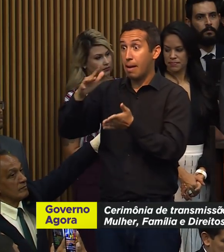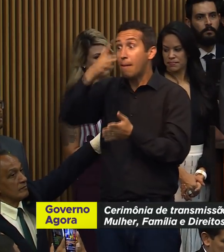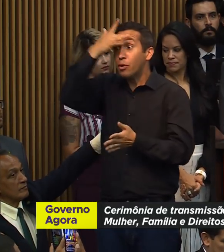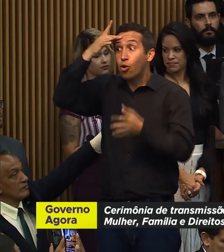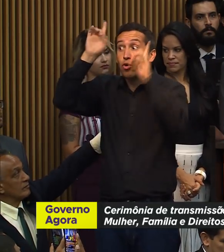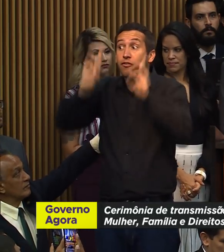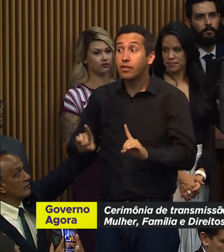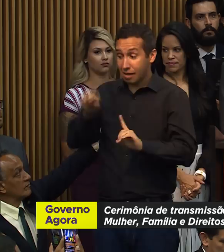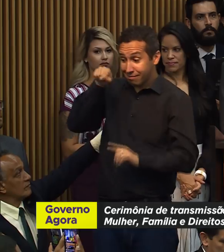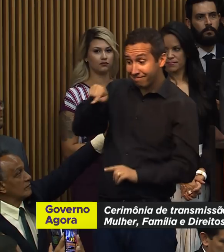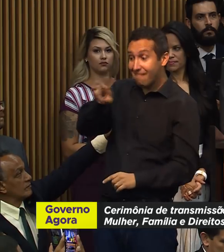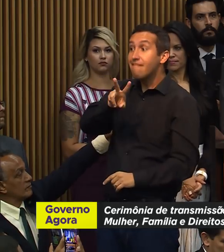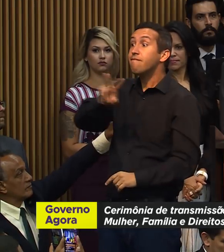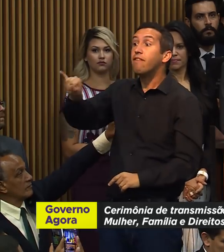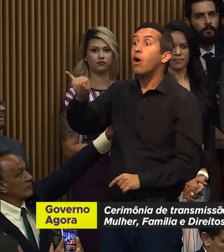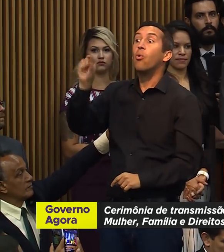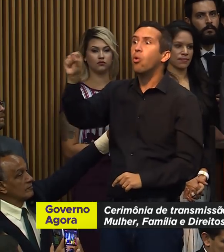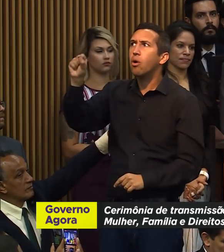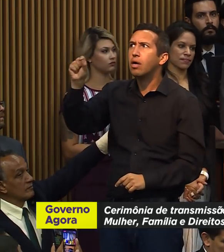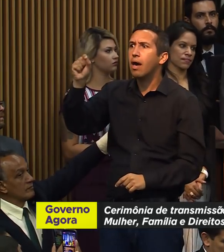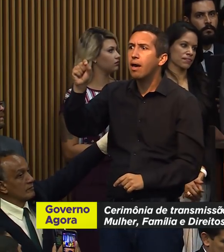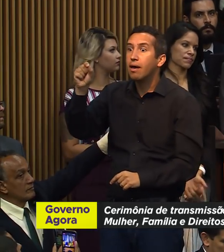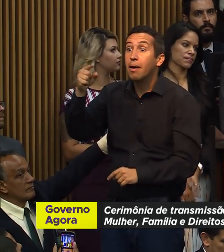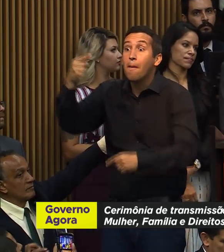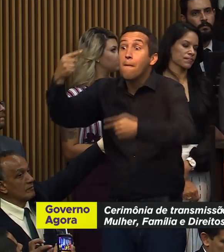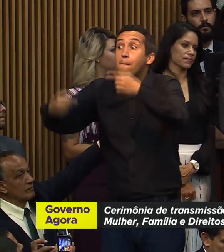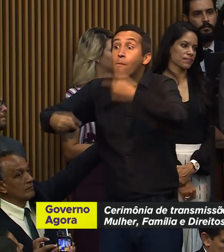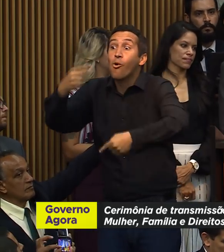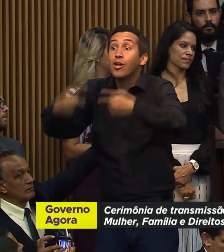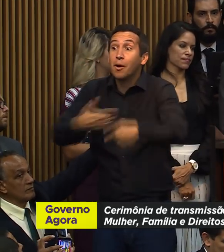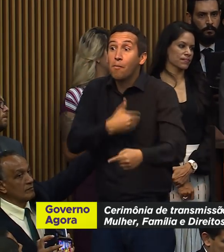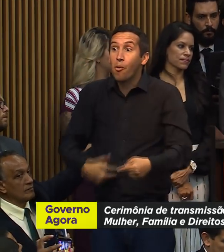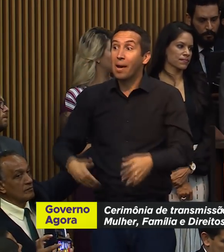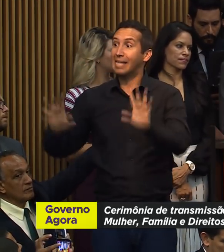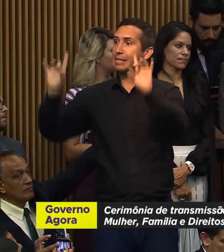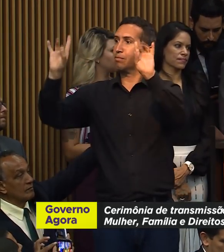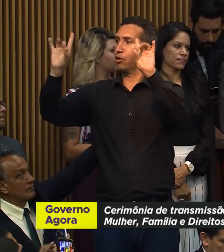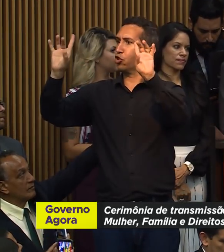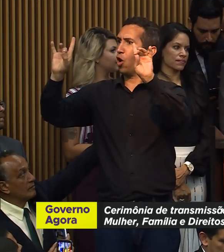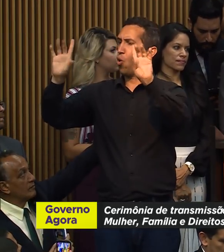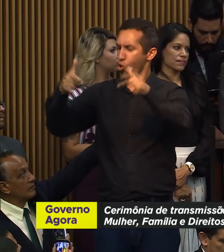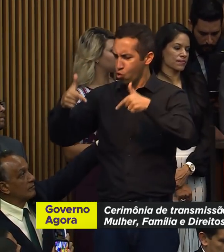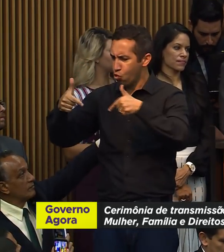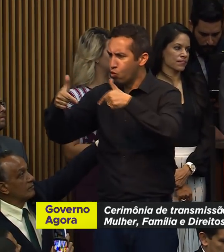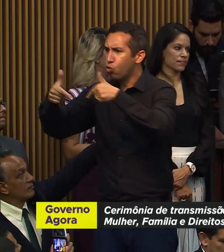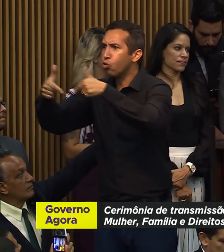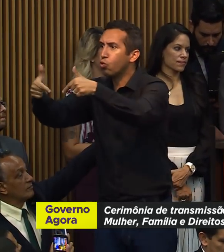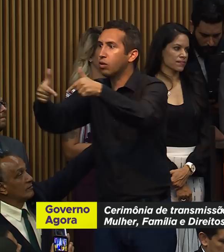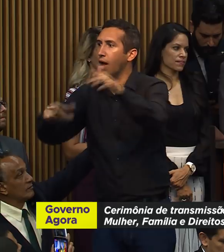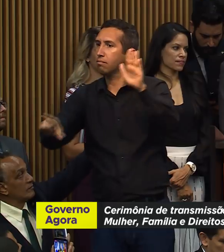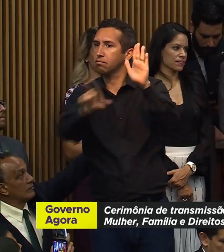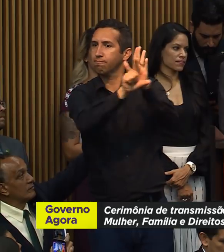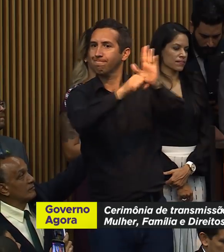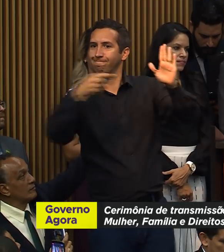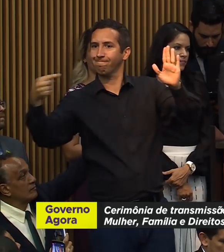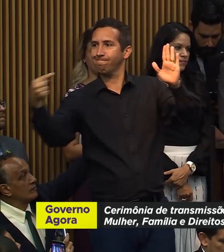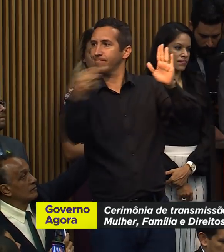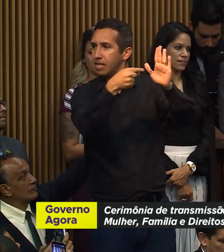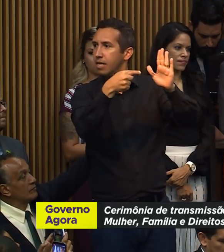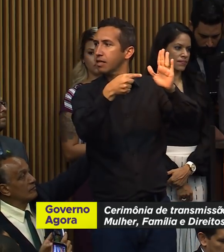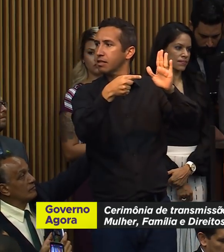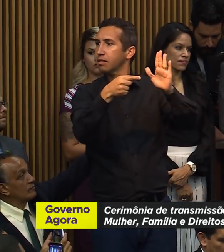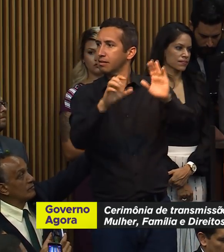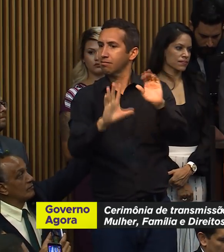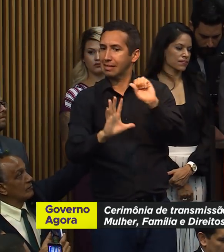Deficiência terá o papel de desenhar e implementar políticas públicas especiais e lutar pela legislação que garanta